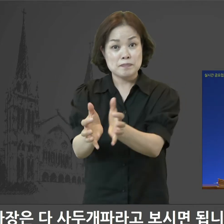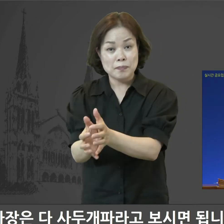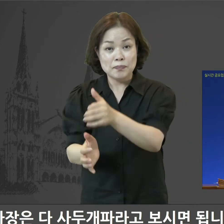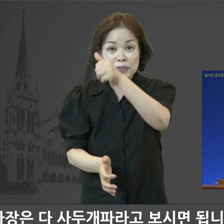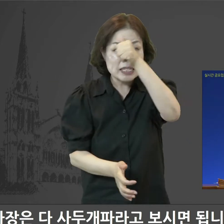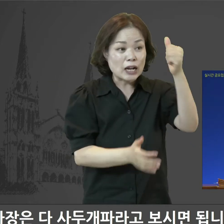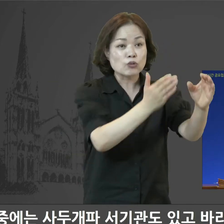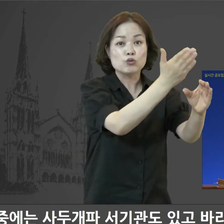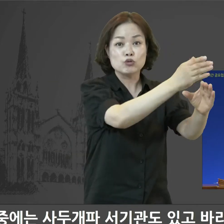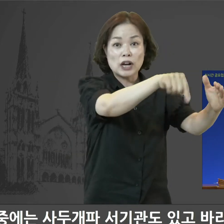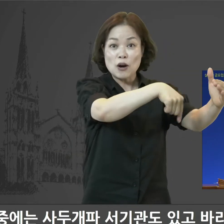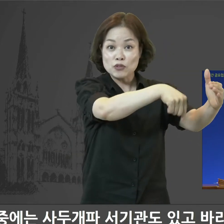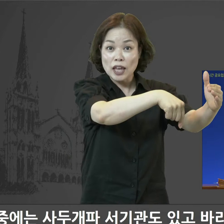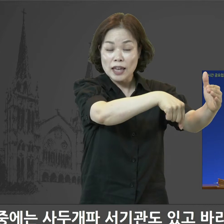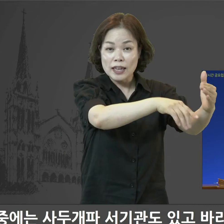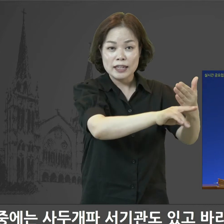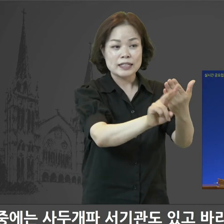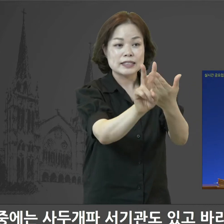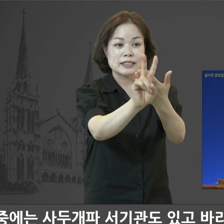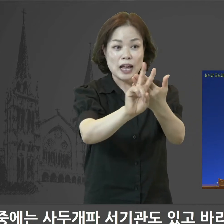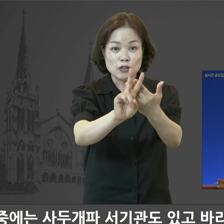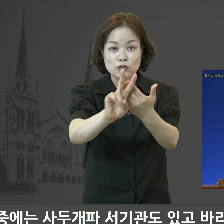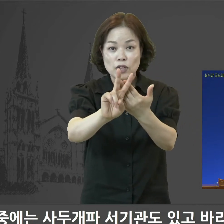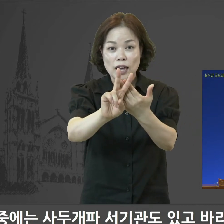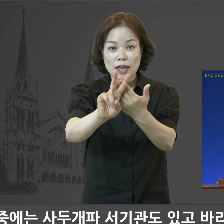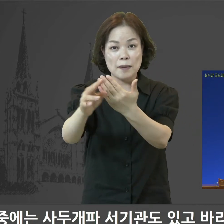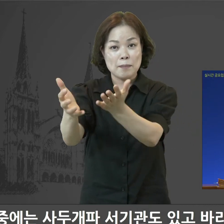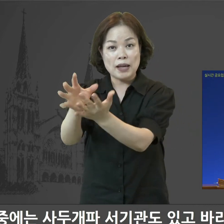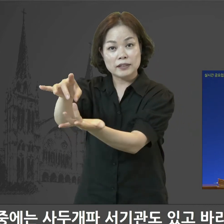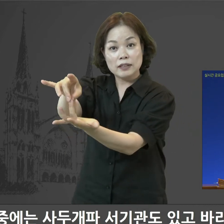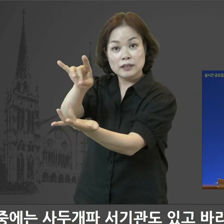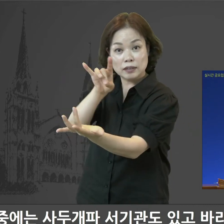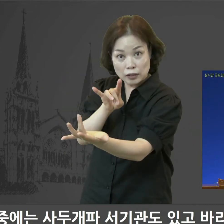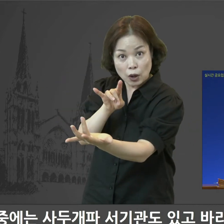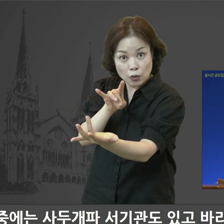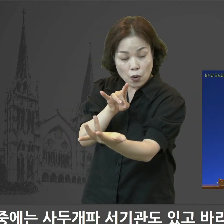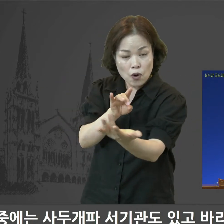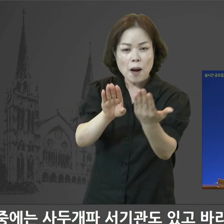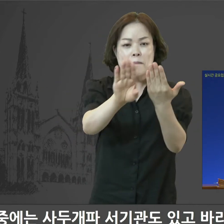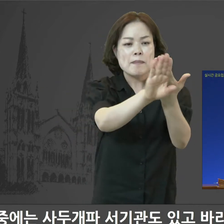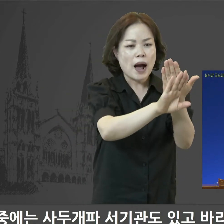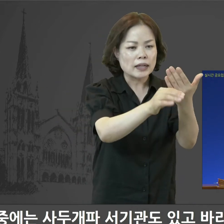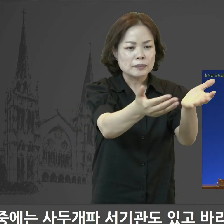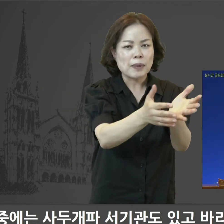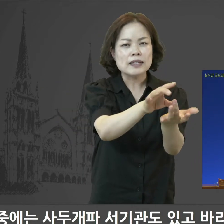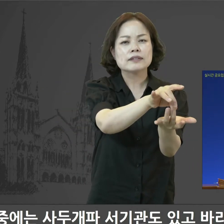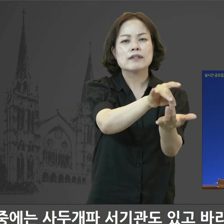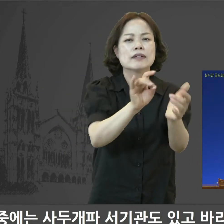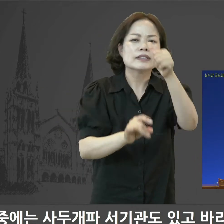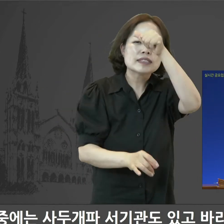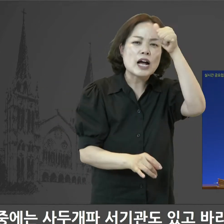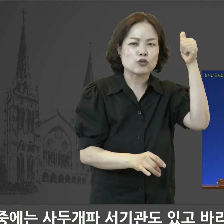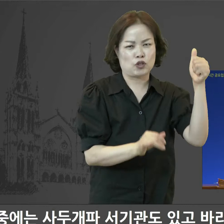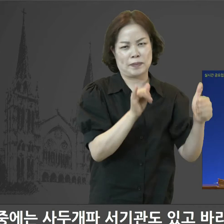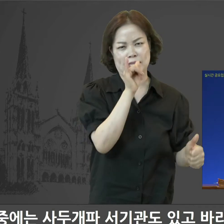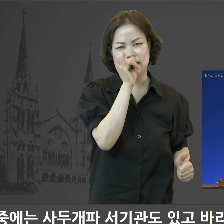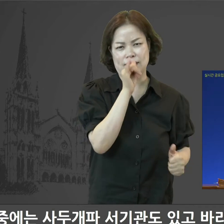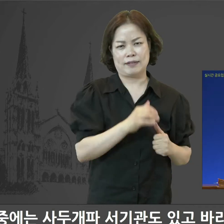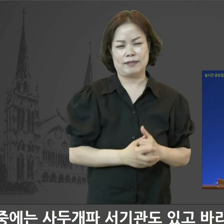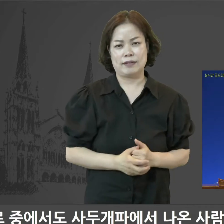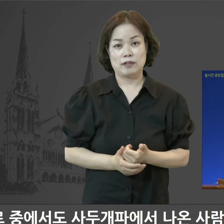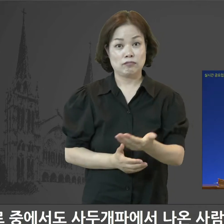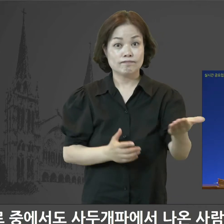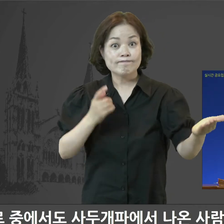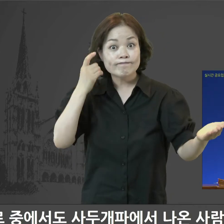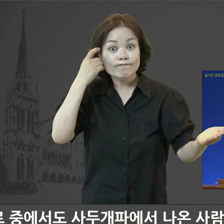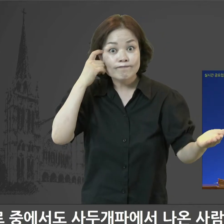장로 중에서도 사두개파에서 장로가 된 분도 있고 바리새파 중에서 장로가 된 분도 있습니다. 잠시 생각해